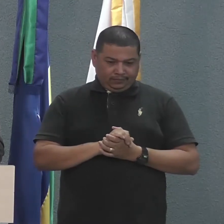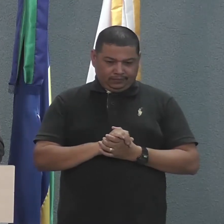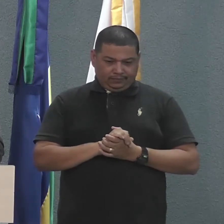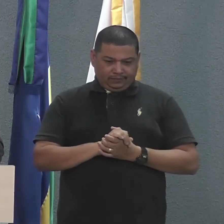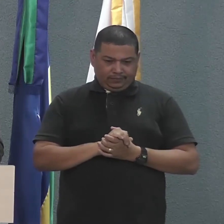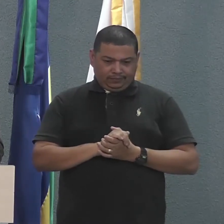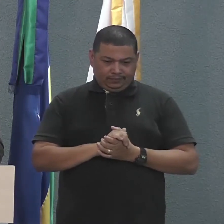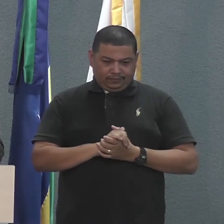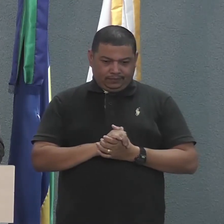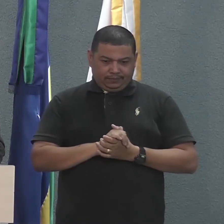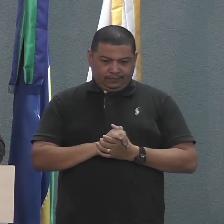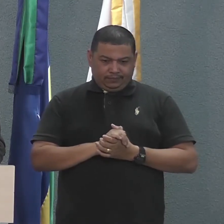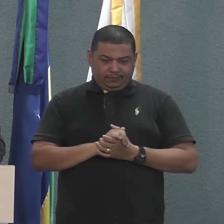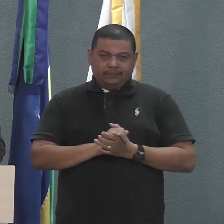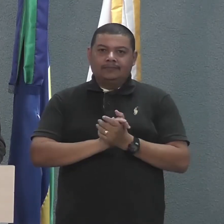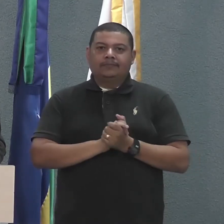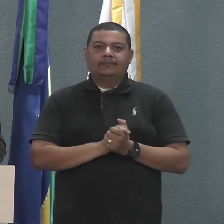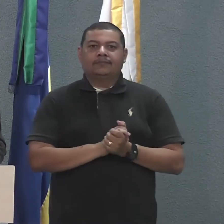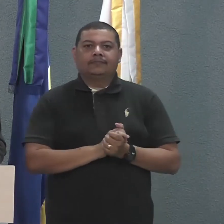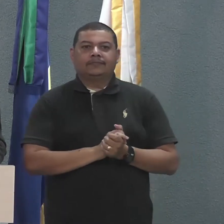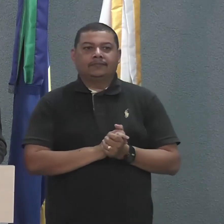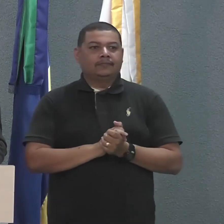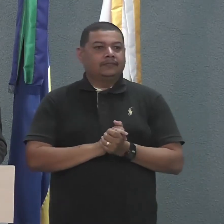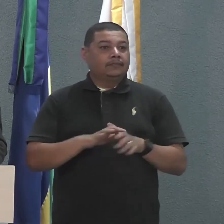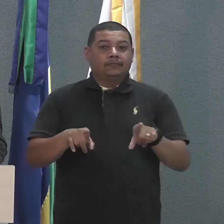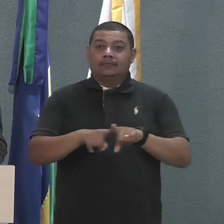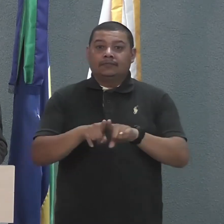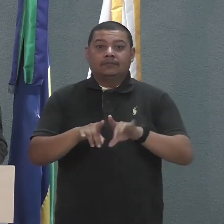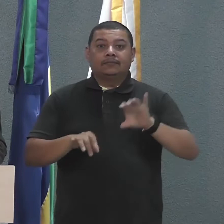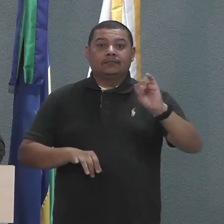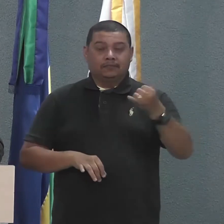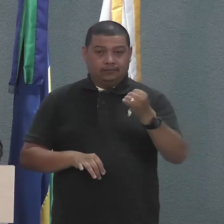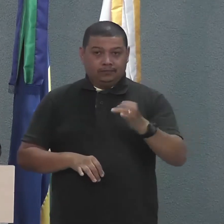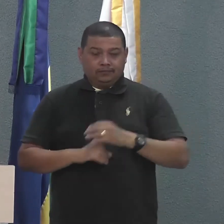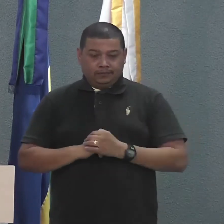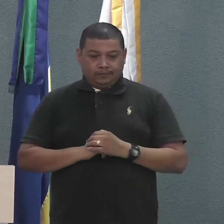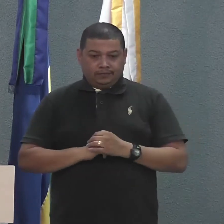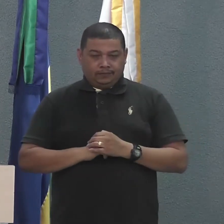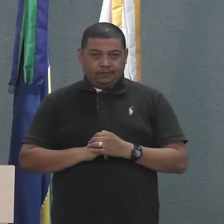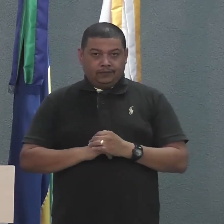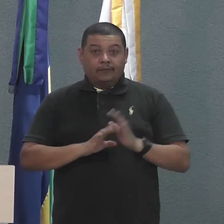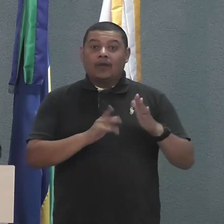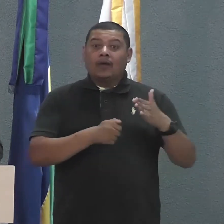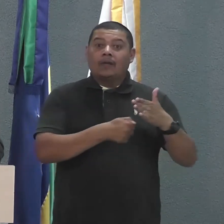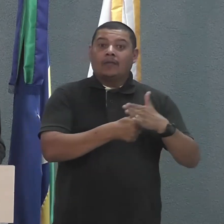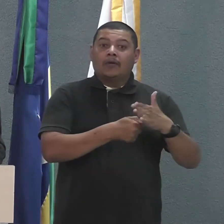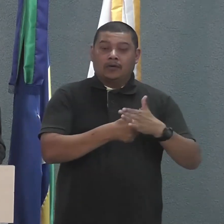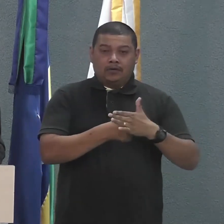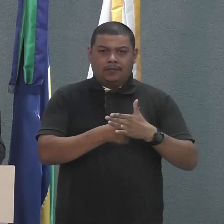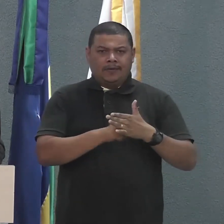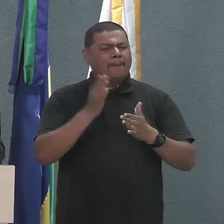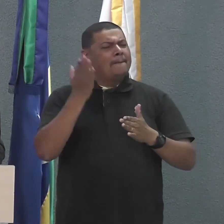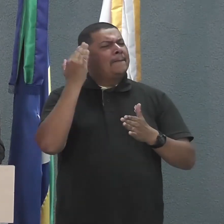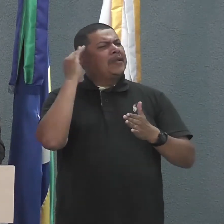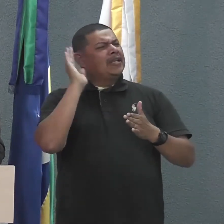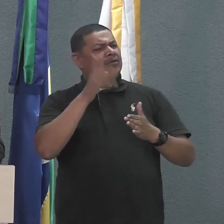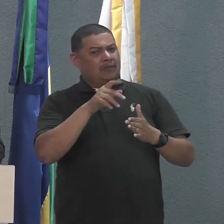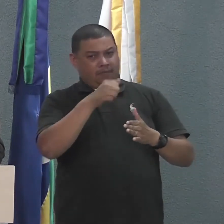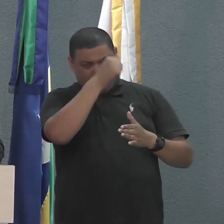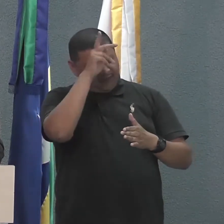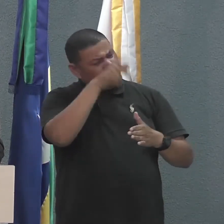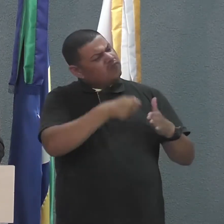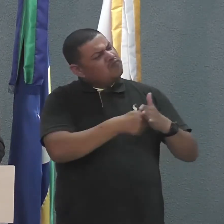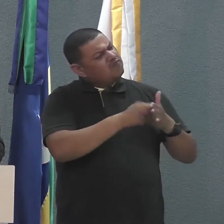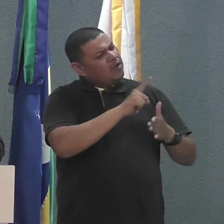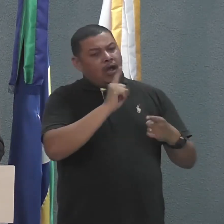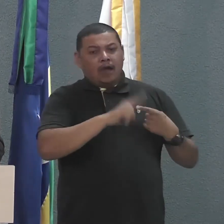dessa forma. Também ali aproveitei ali aquele momento para cobrar a indicação que eu fiz para o prefeito para